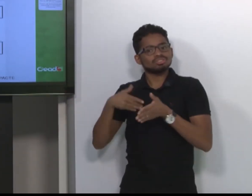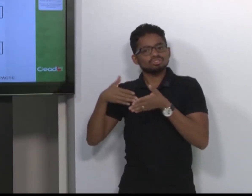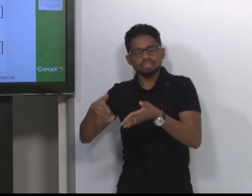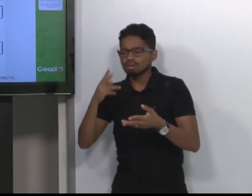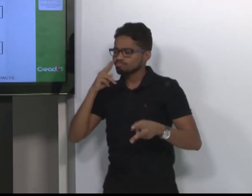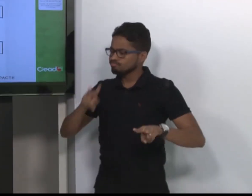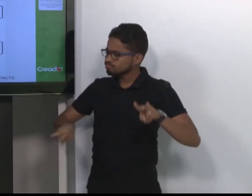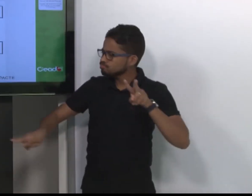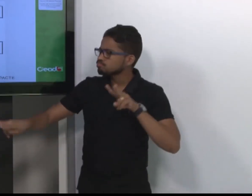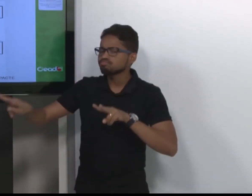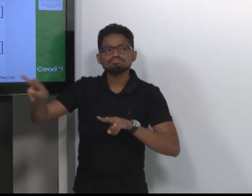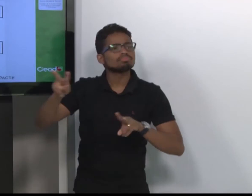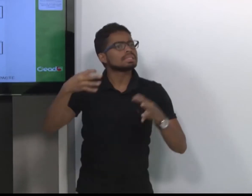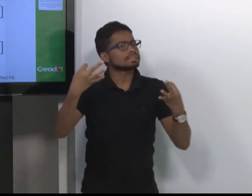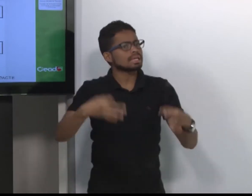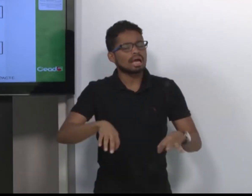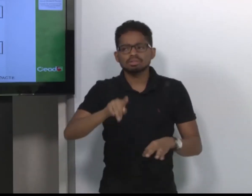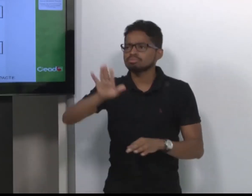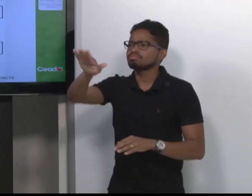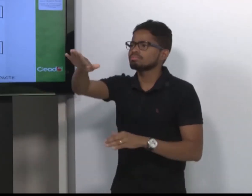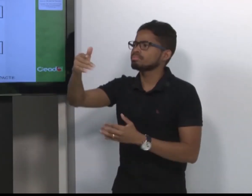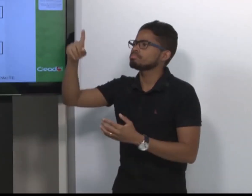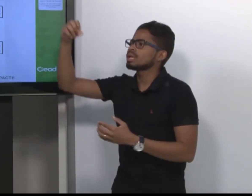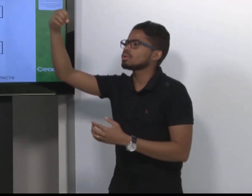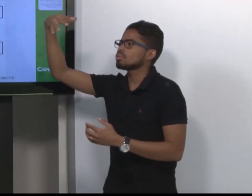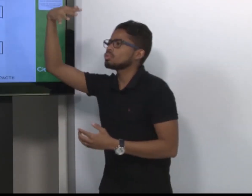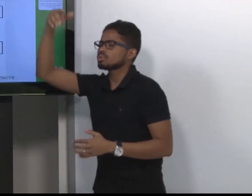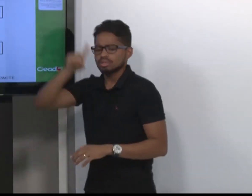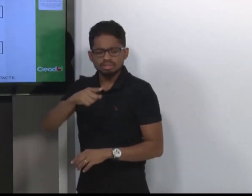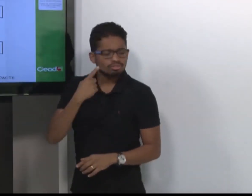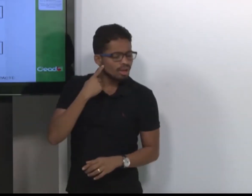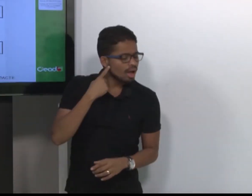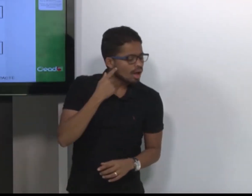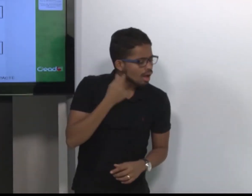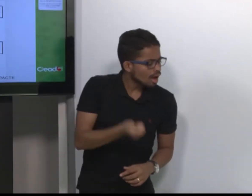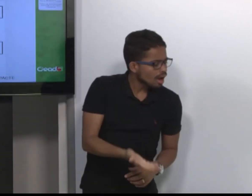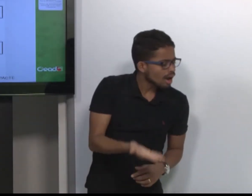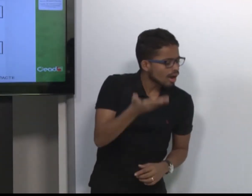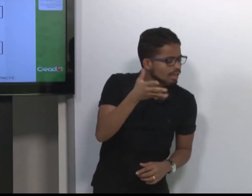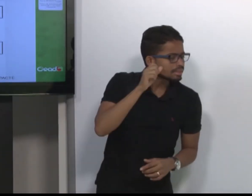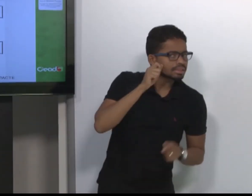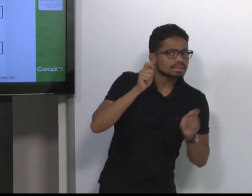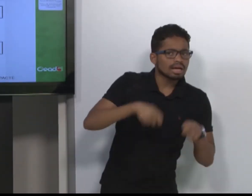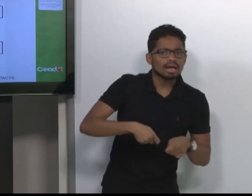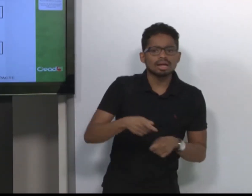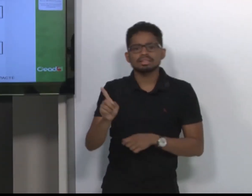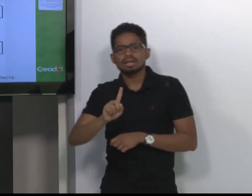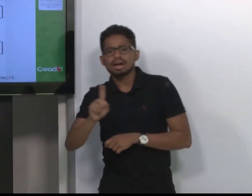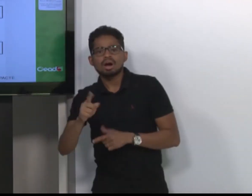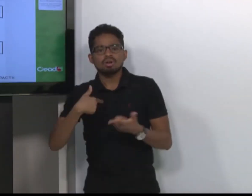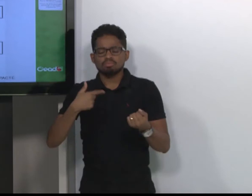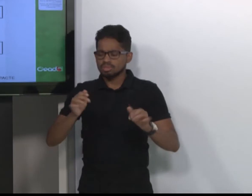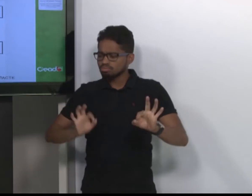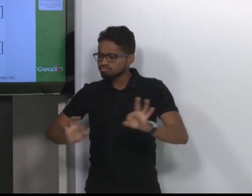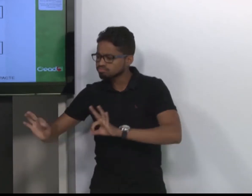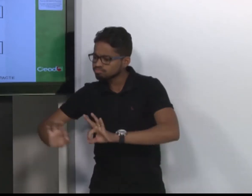eu verifique a iluminação, que eu organize o espaço, os materiais, os instrumentos que